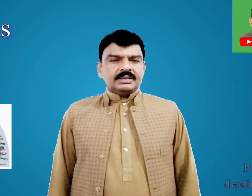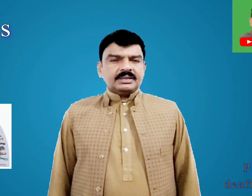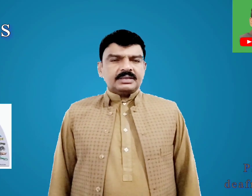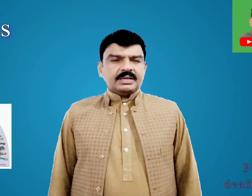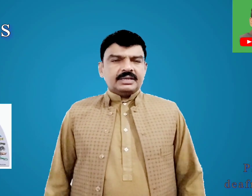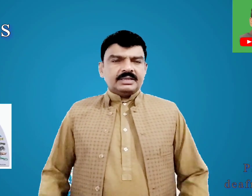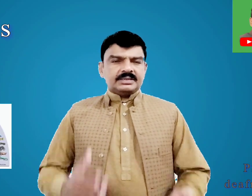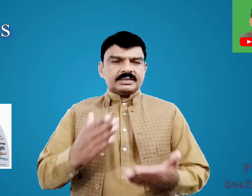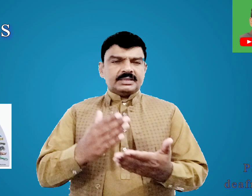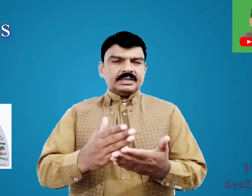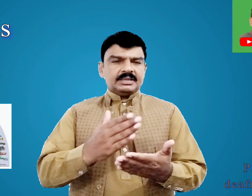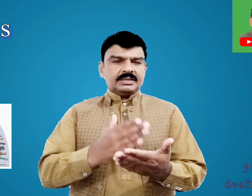काइंड्स